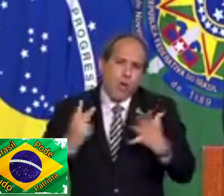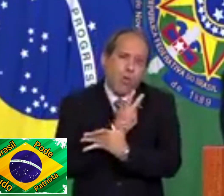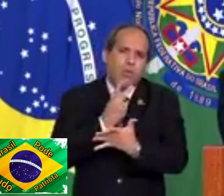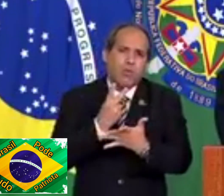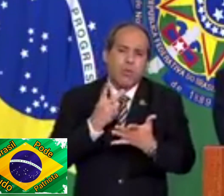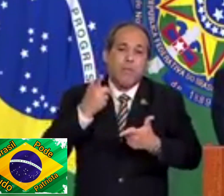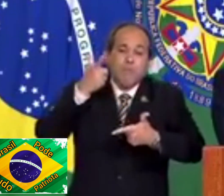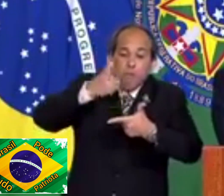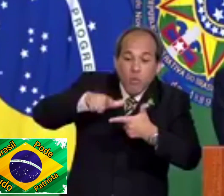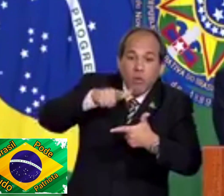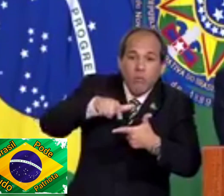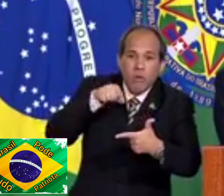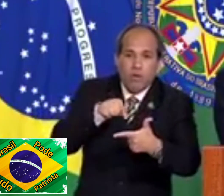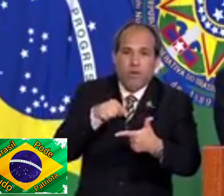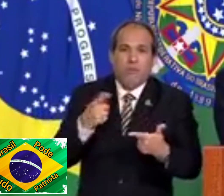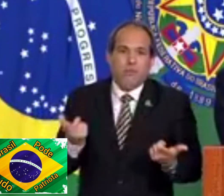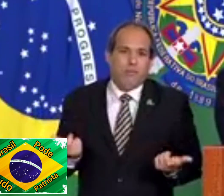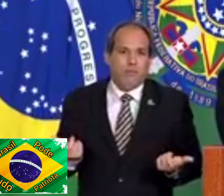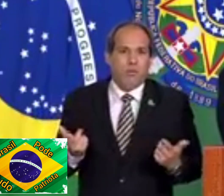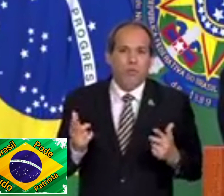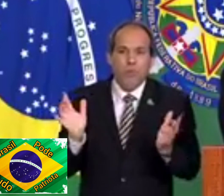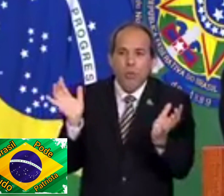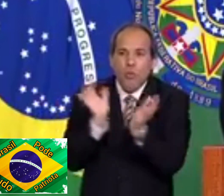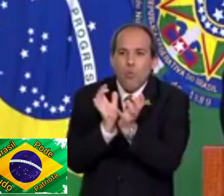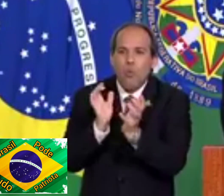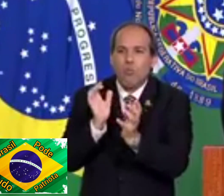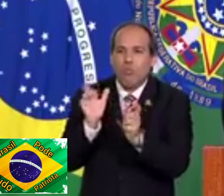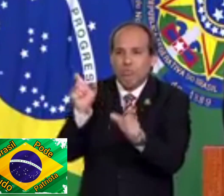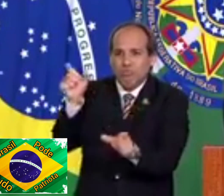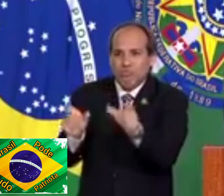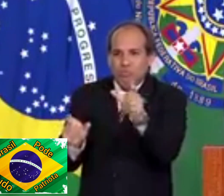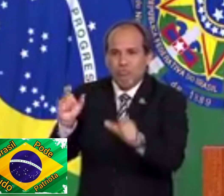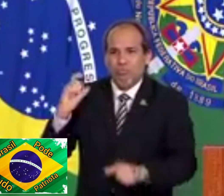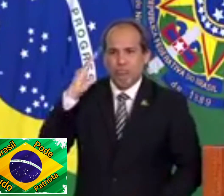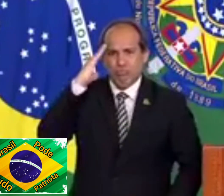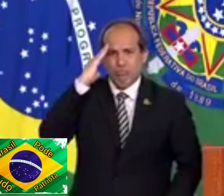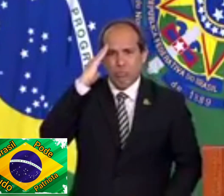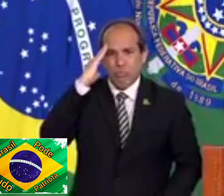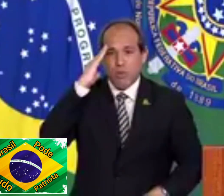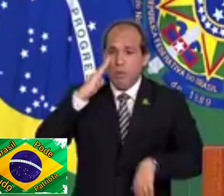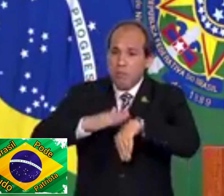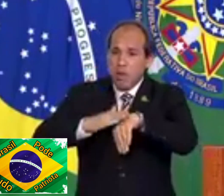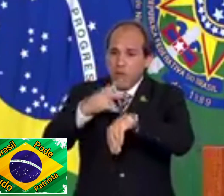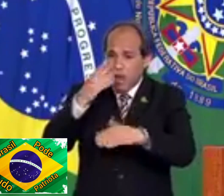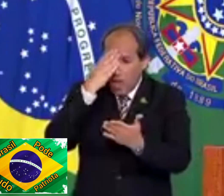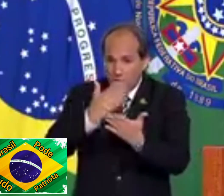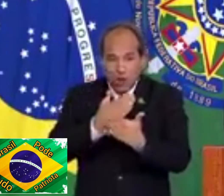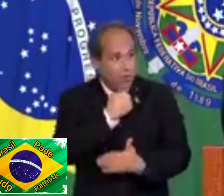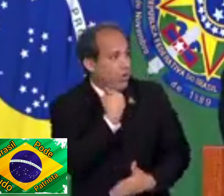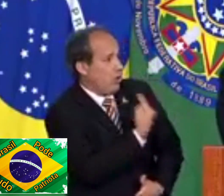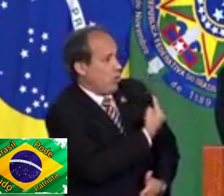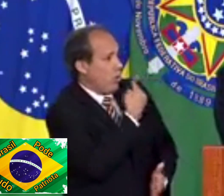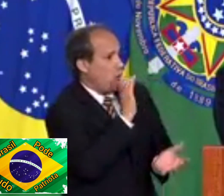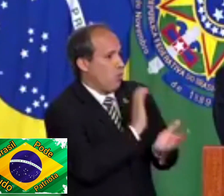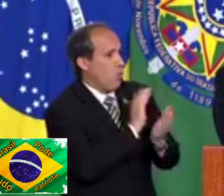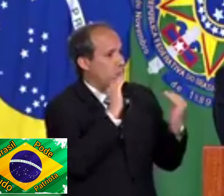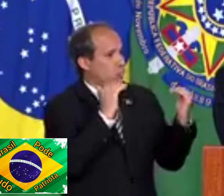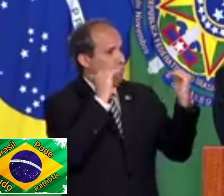um problema com aqueles soldados que acreditavam em nós, oficiais de praças.